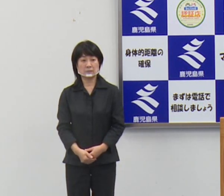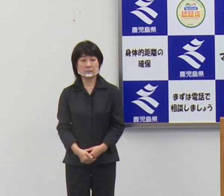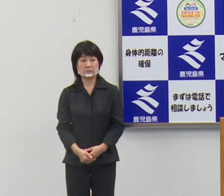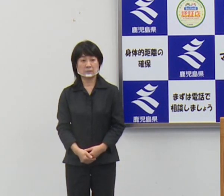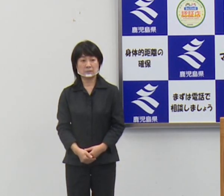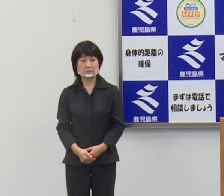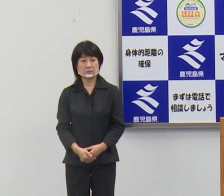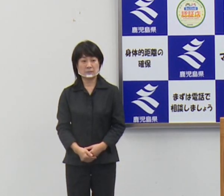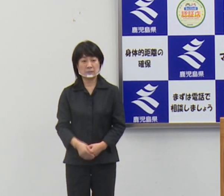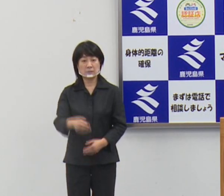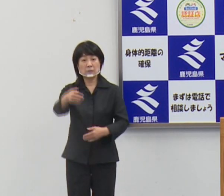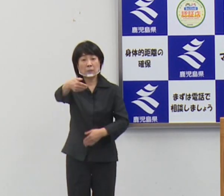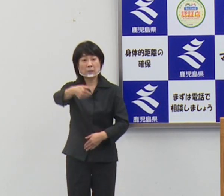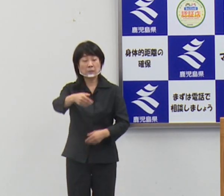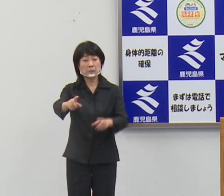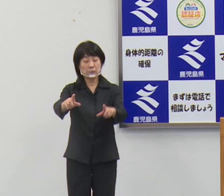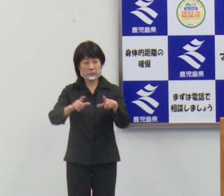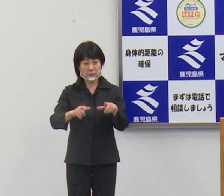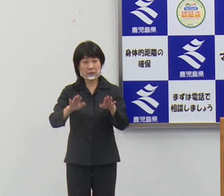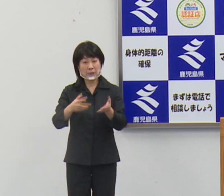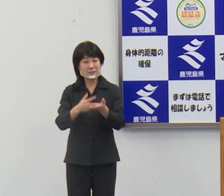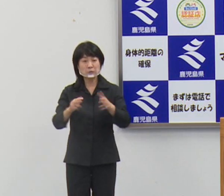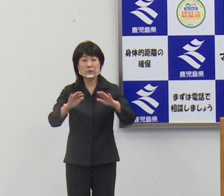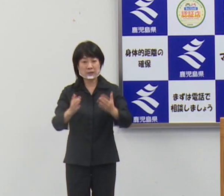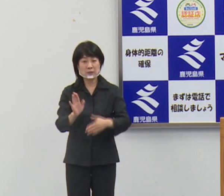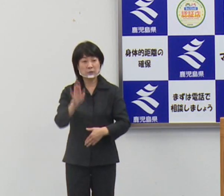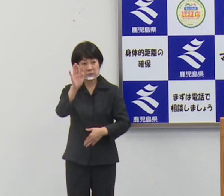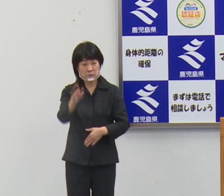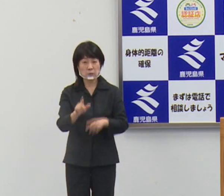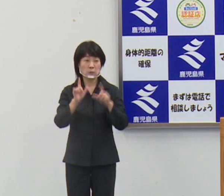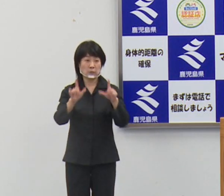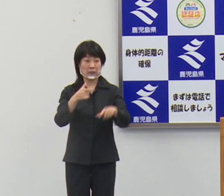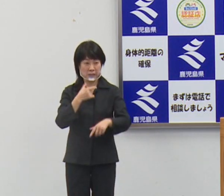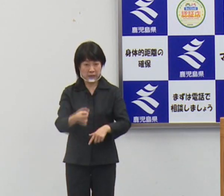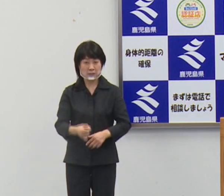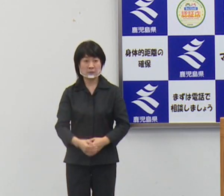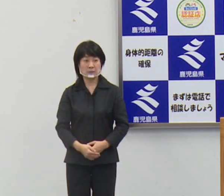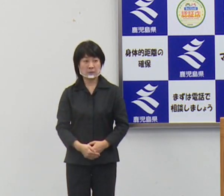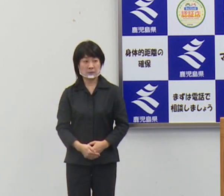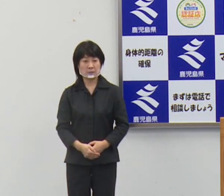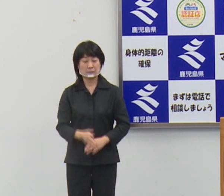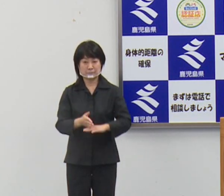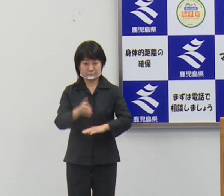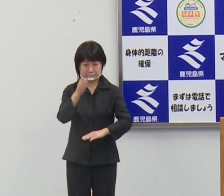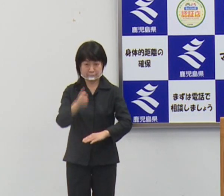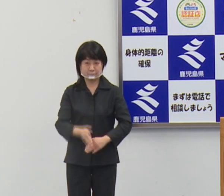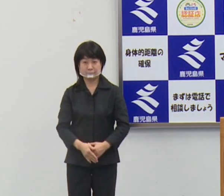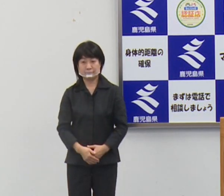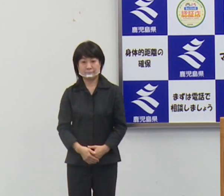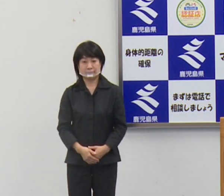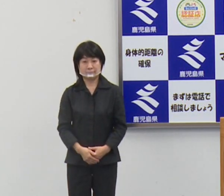今ちょっと資料を持ち合わせるおりませんので、後ほどまた回答させていただきます。 ありがとうございます。